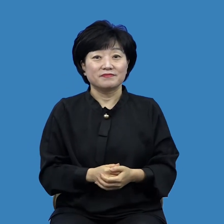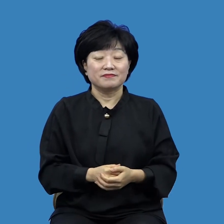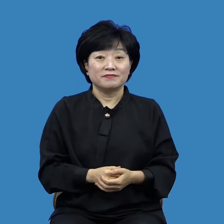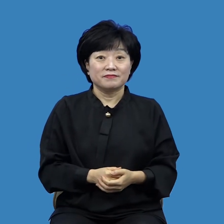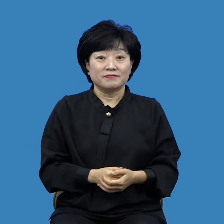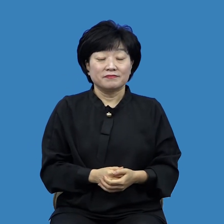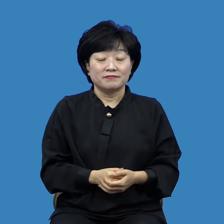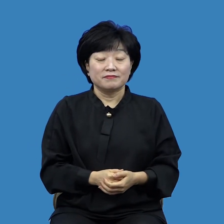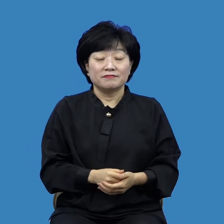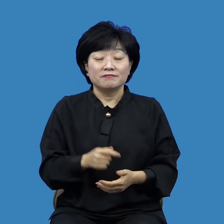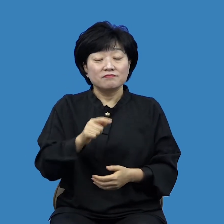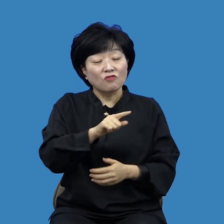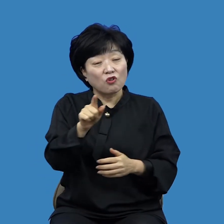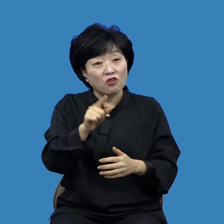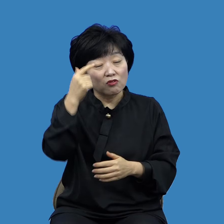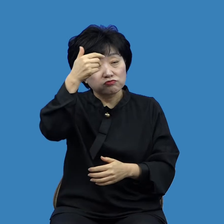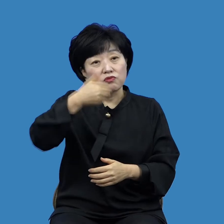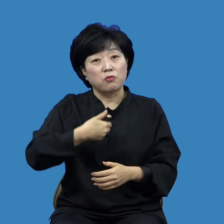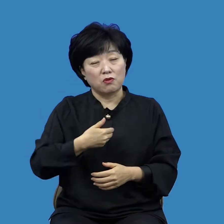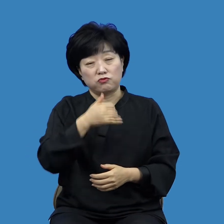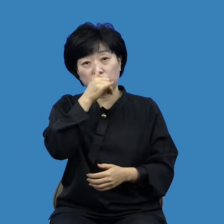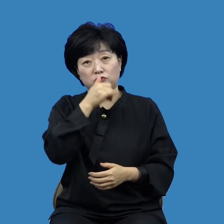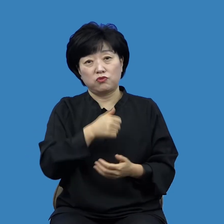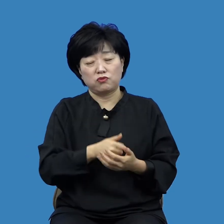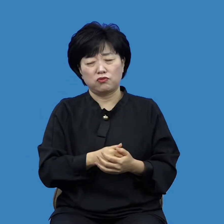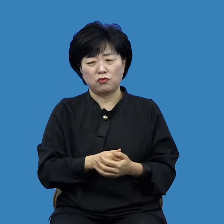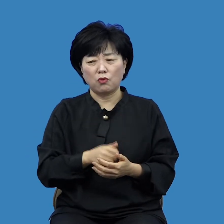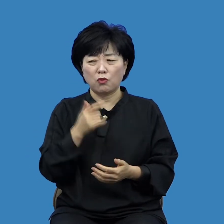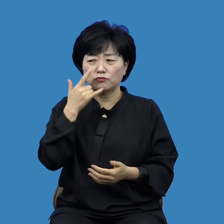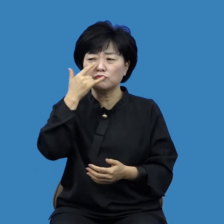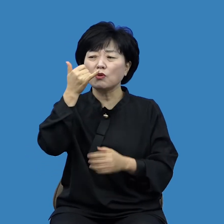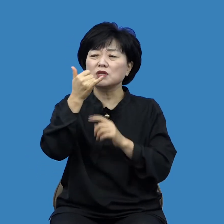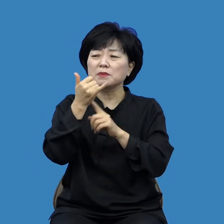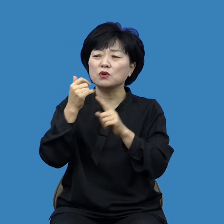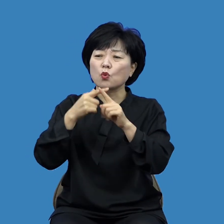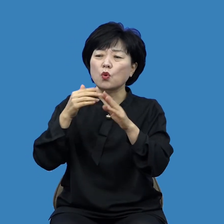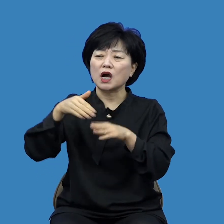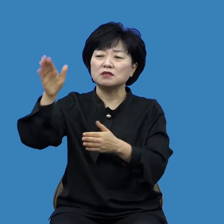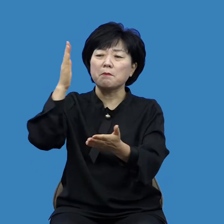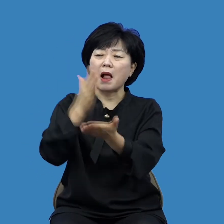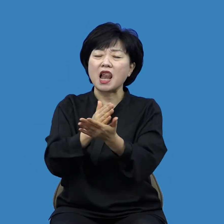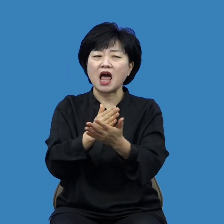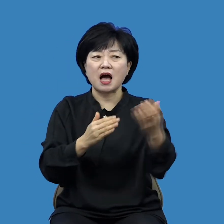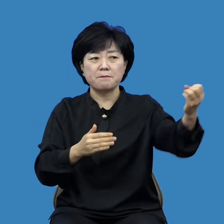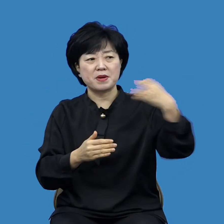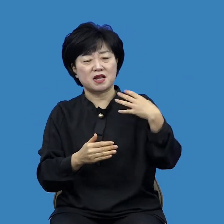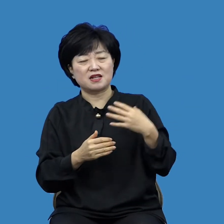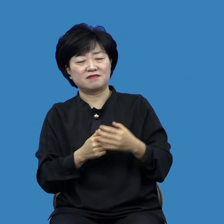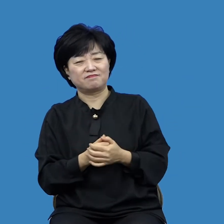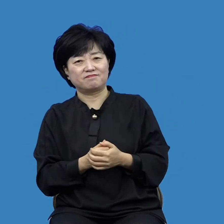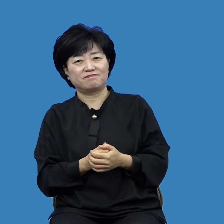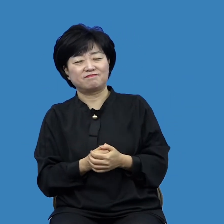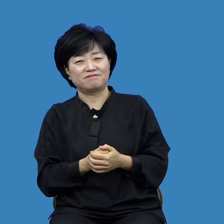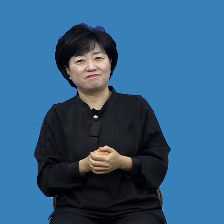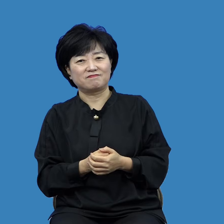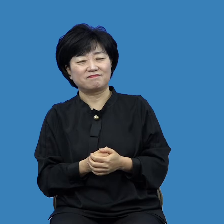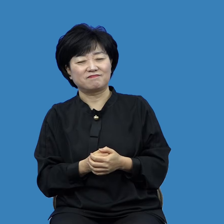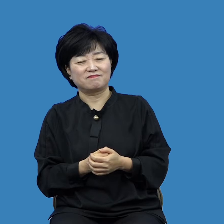자, 그럼 아마 이렇게 물어보는 사람이 있을 거예요. 그런데 목사님, 부모님이 교회 가지 말라고 하면 어떻게 해요? 이 삐딱한 놈들 항상 이런 질문을 해.